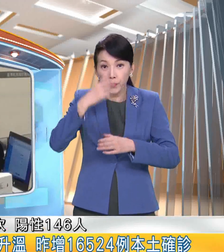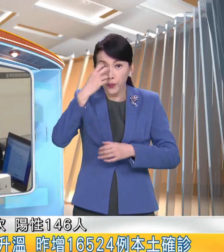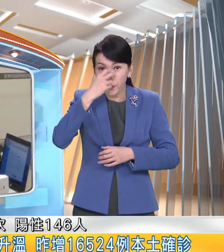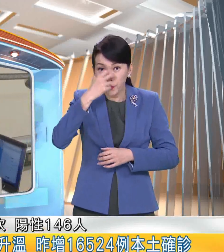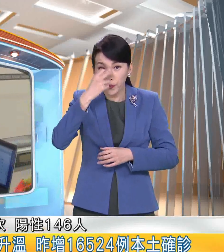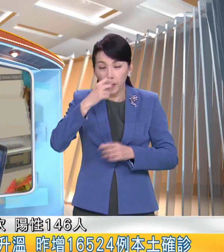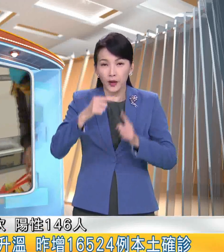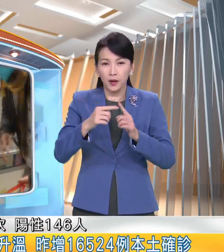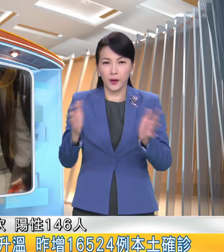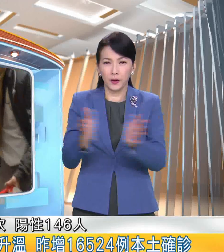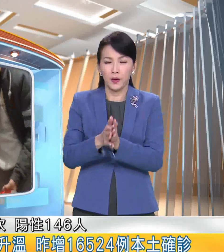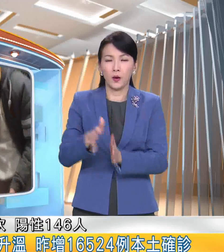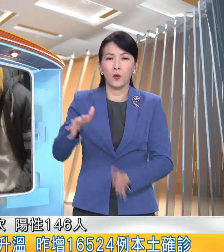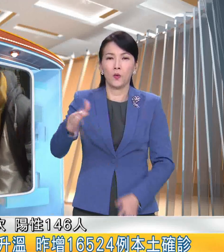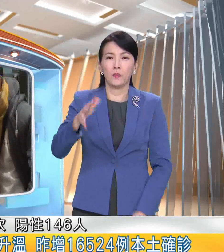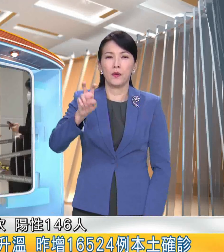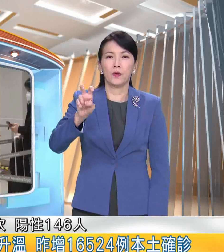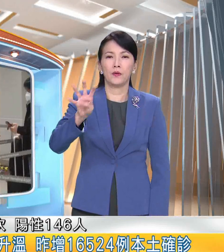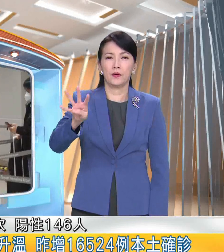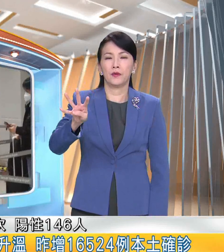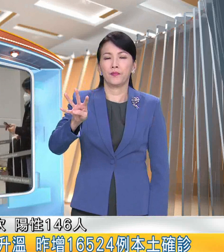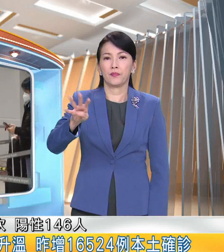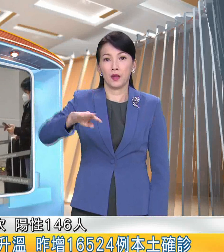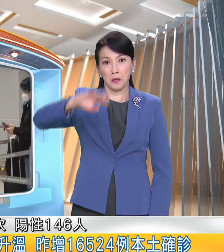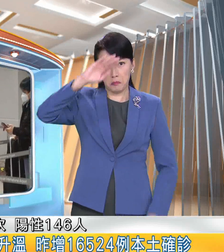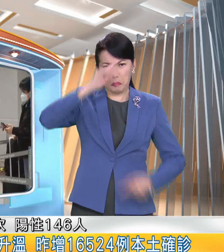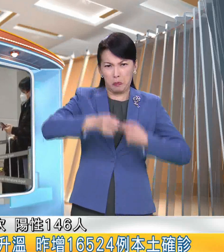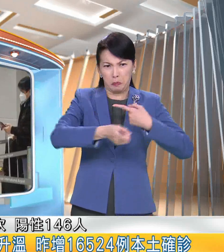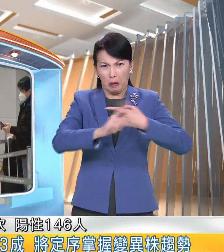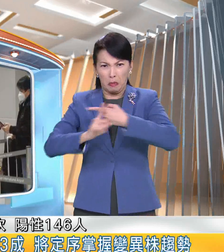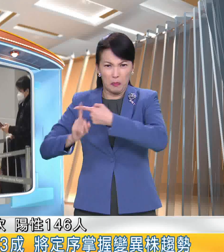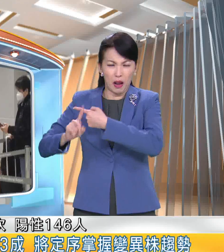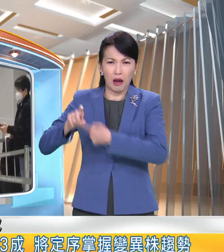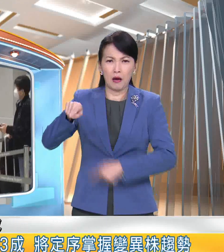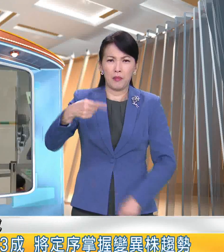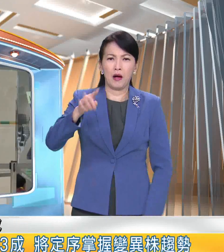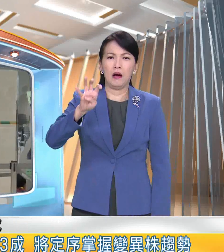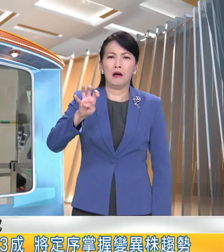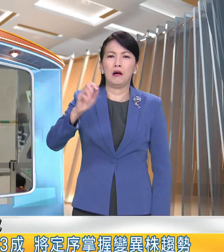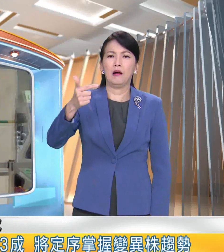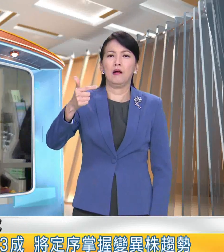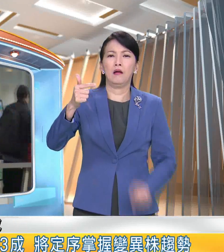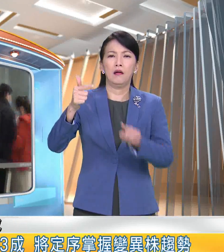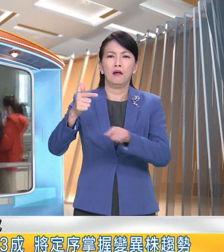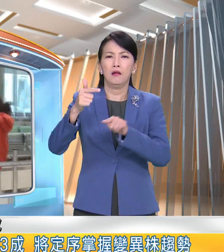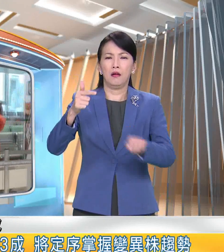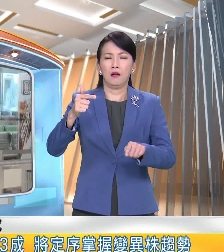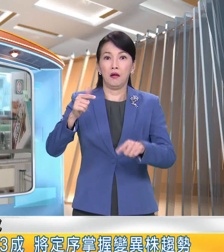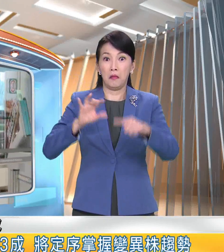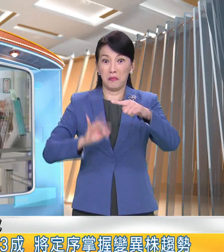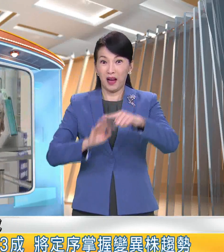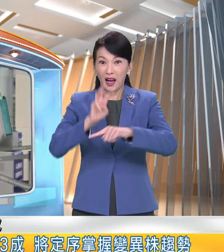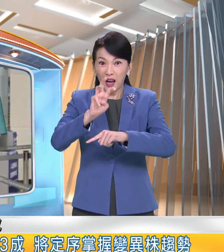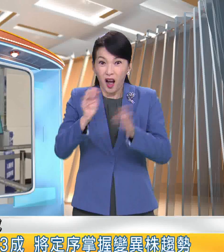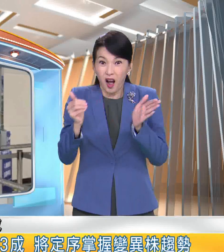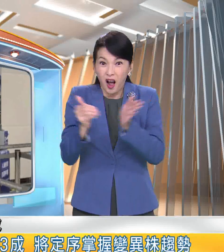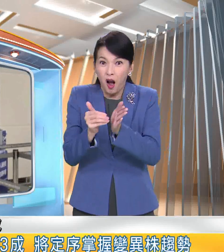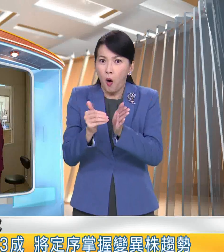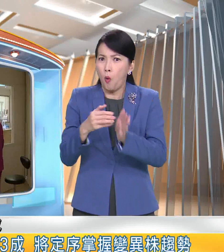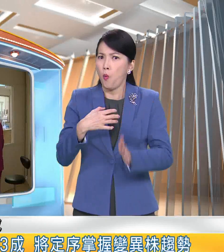四人次陽性有一百四十六人陽性率將近有三成而指揮